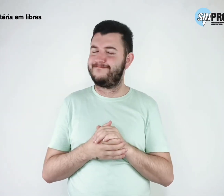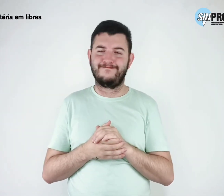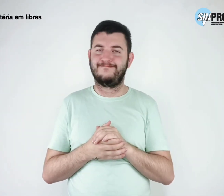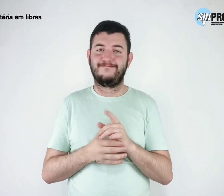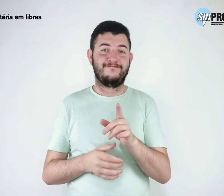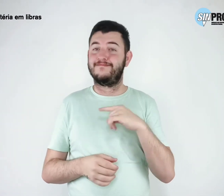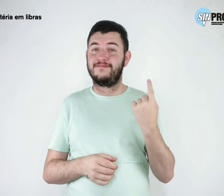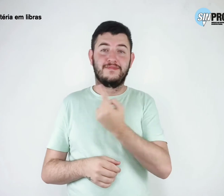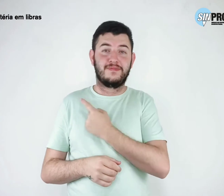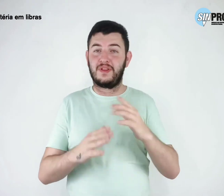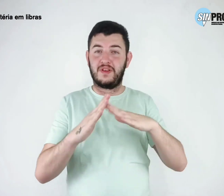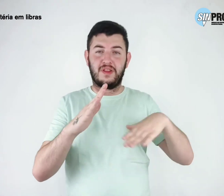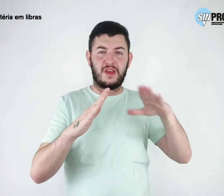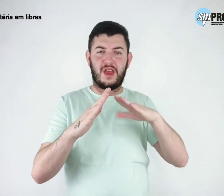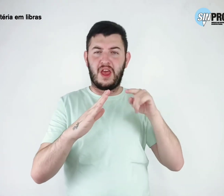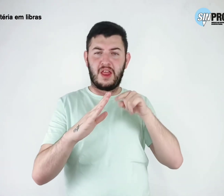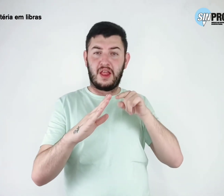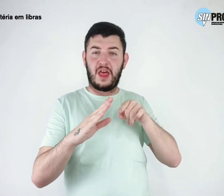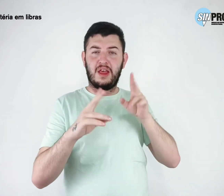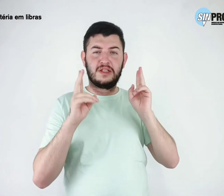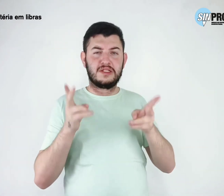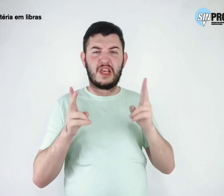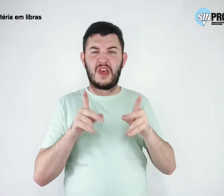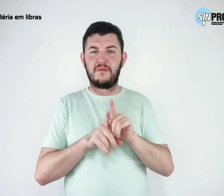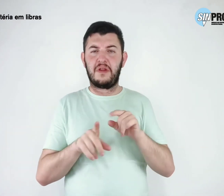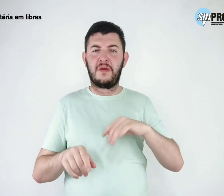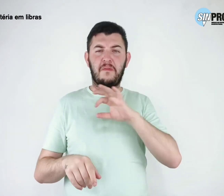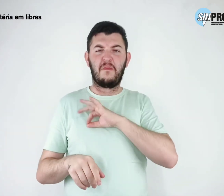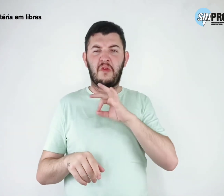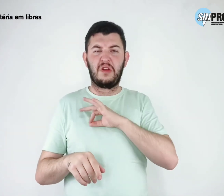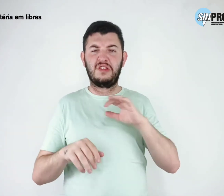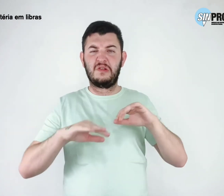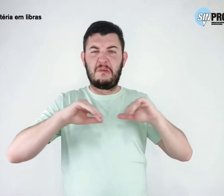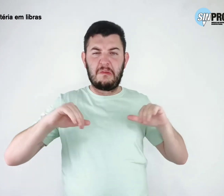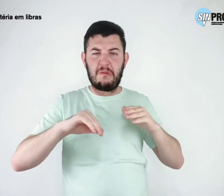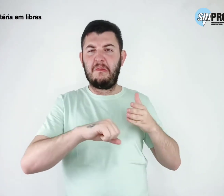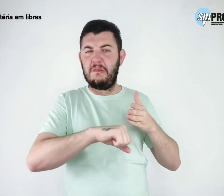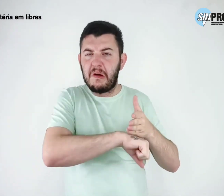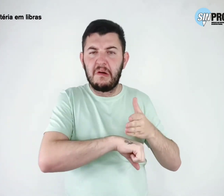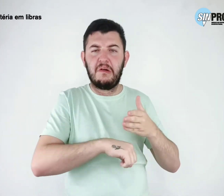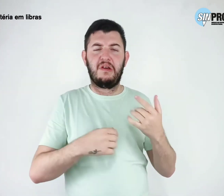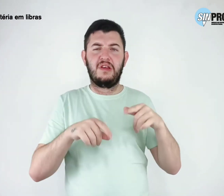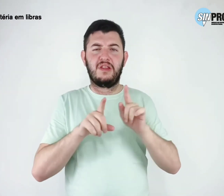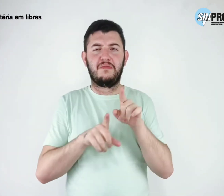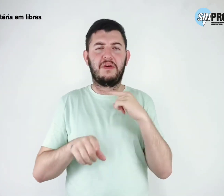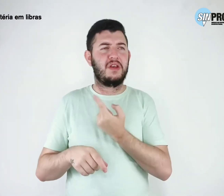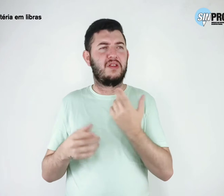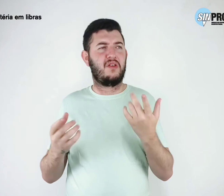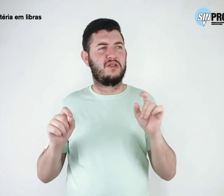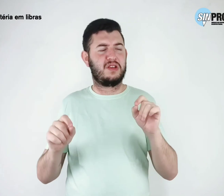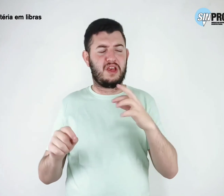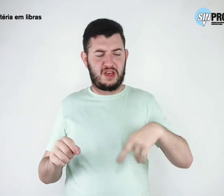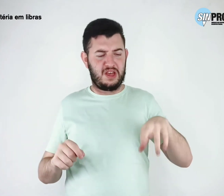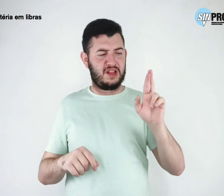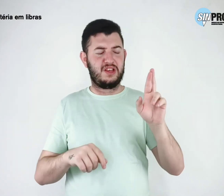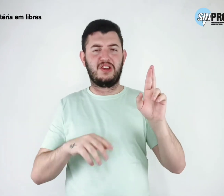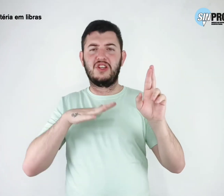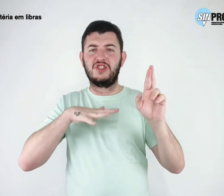casas continuam alvo da polícia e continuamos sendo ligados a tráfico e a todo tipo